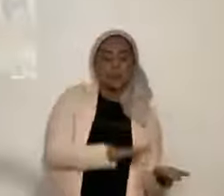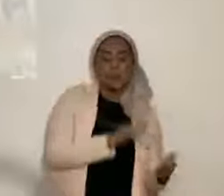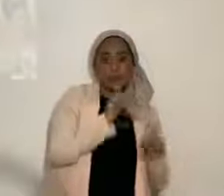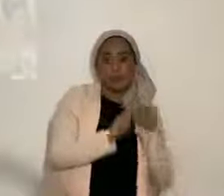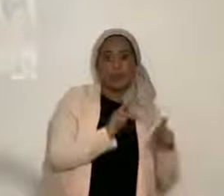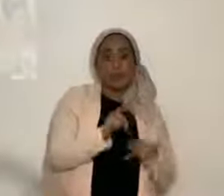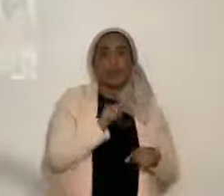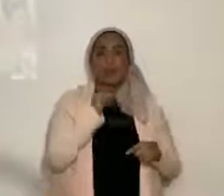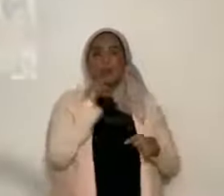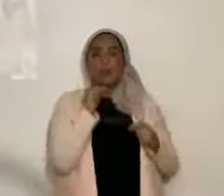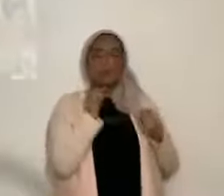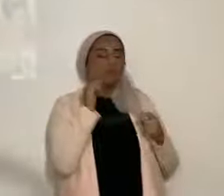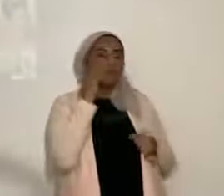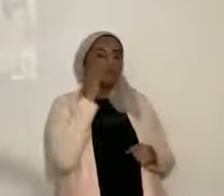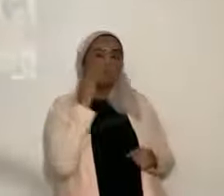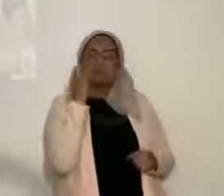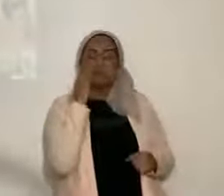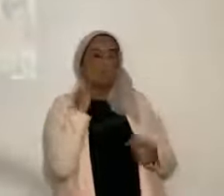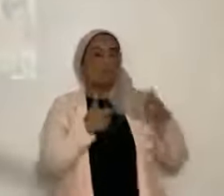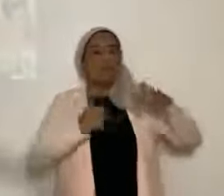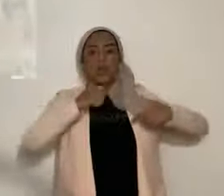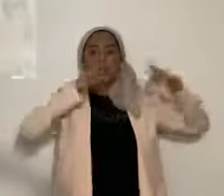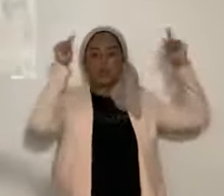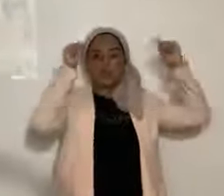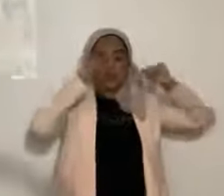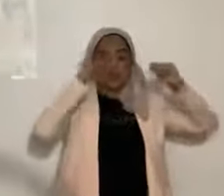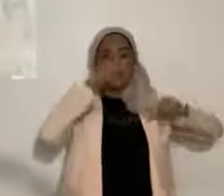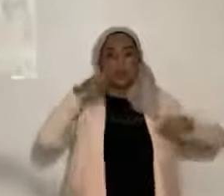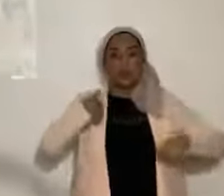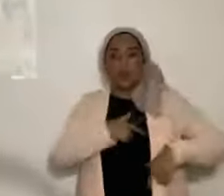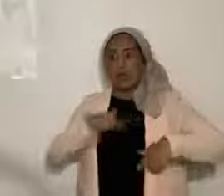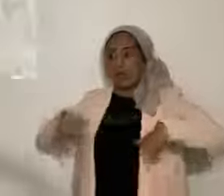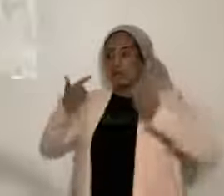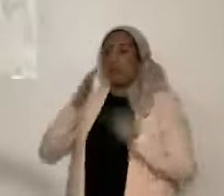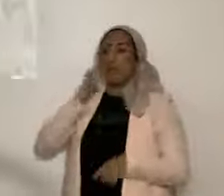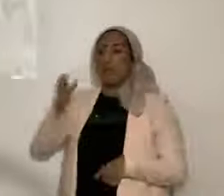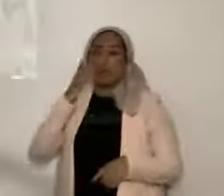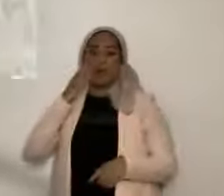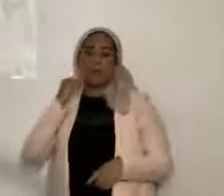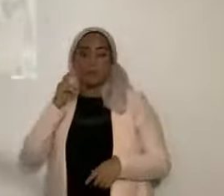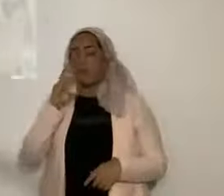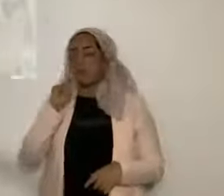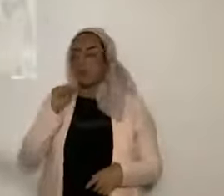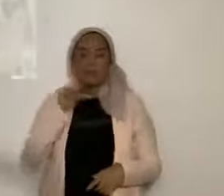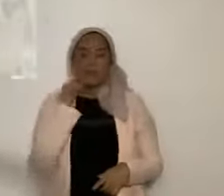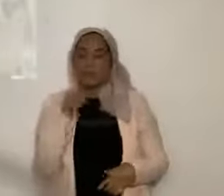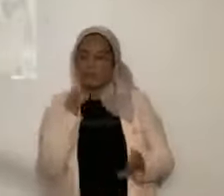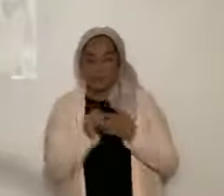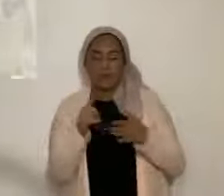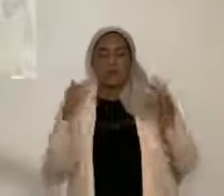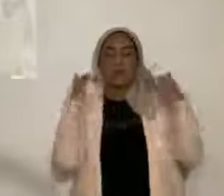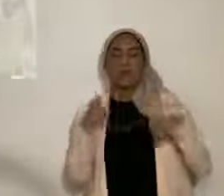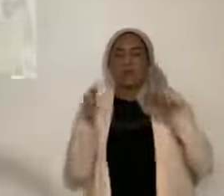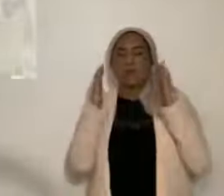no experimentarían la gran tribulación y los vivos sí. No dijo eso. Ahora